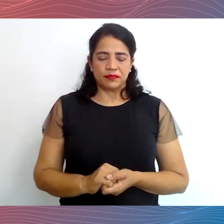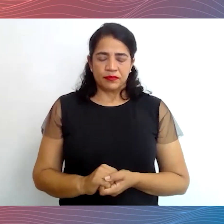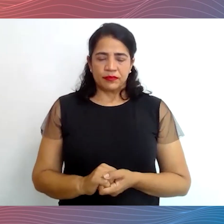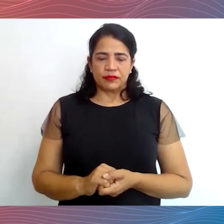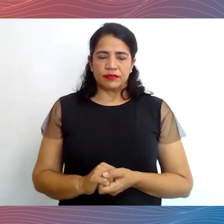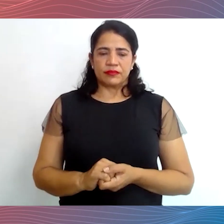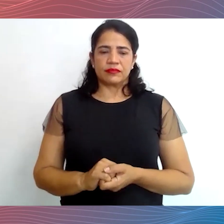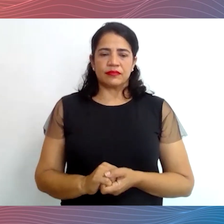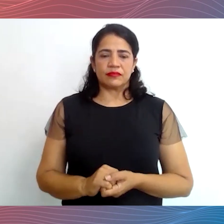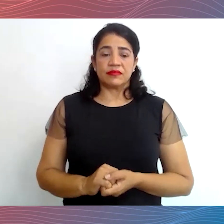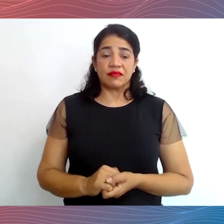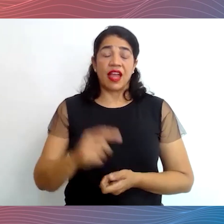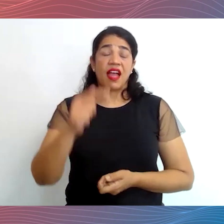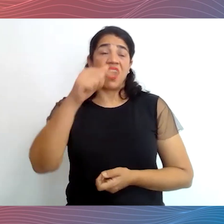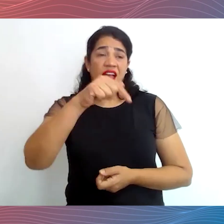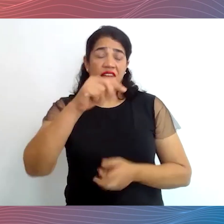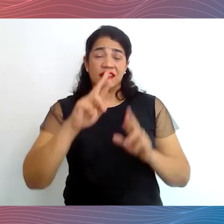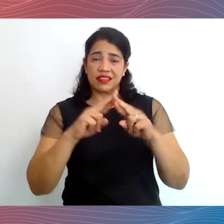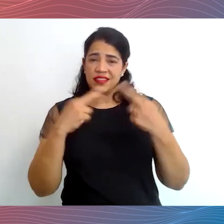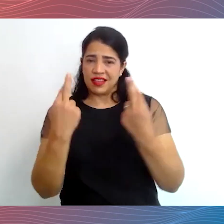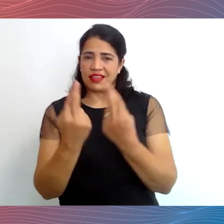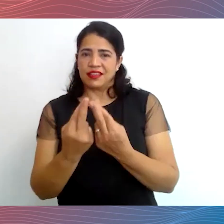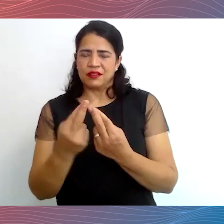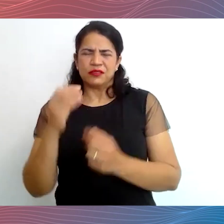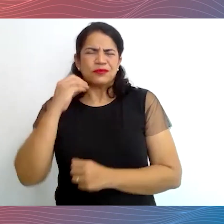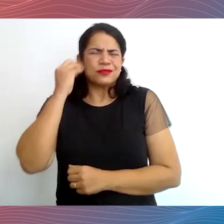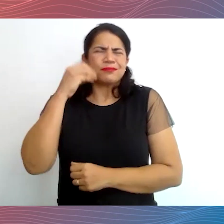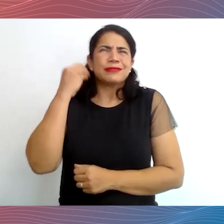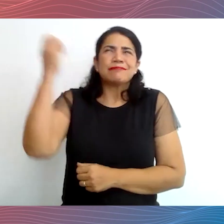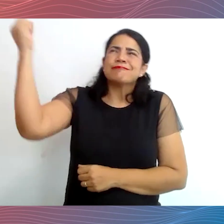não é? Nós precisamos ter essa realidade.